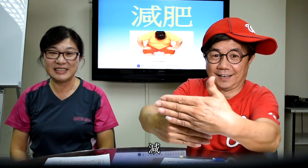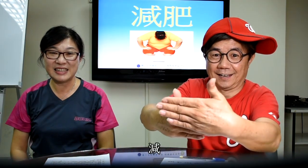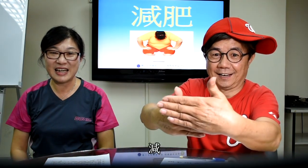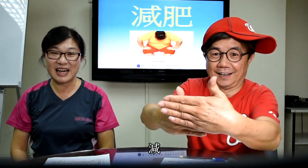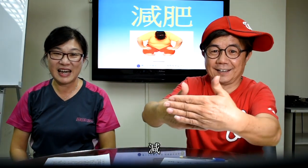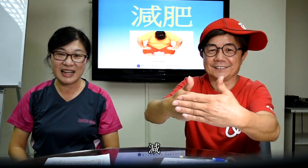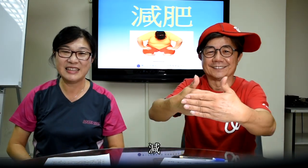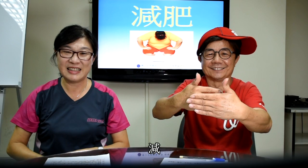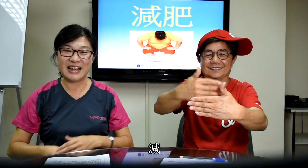减，